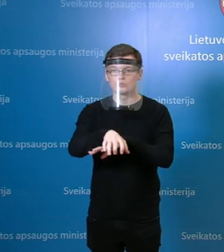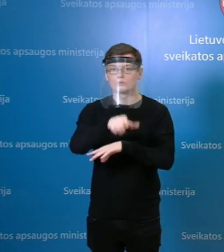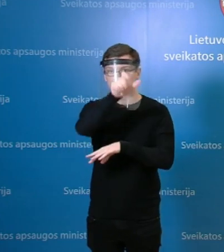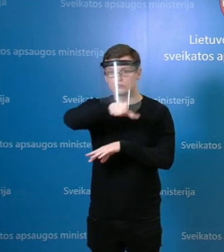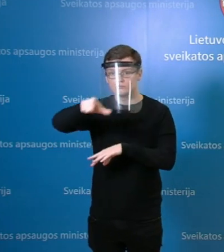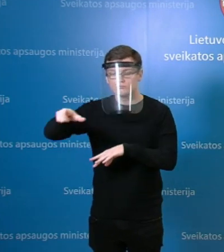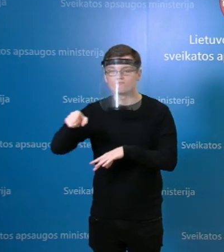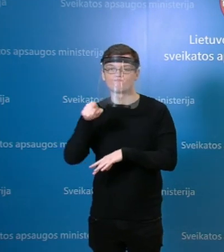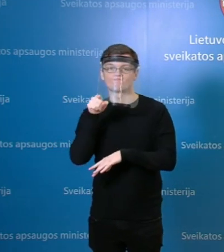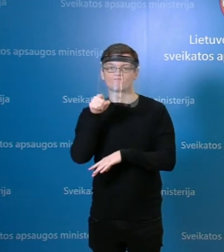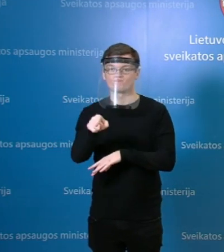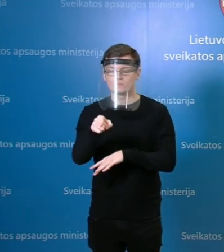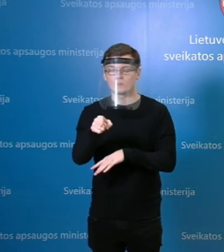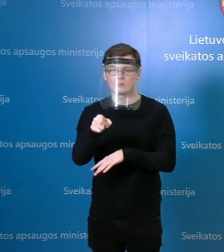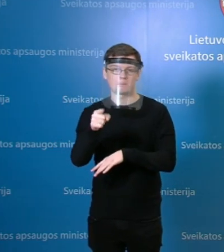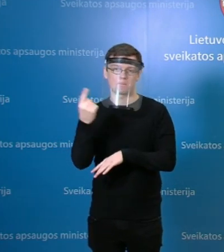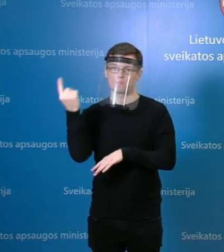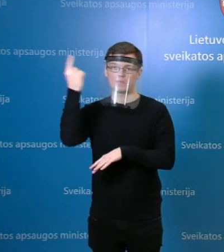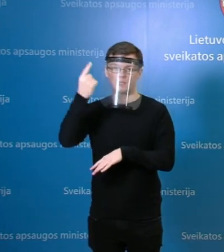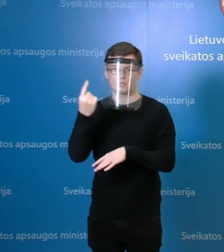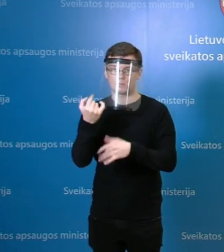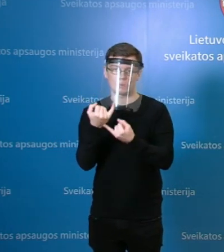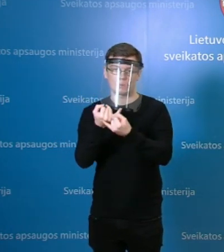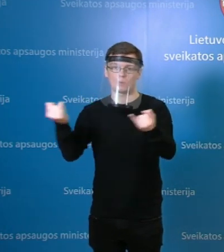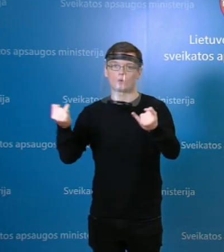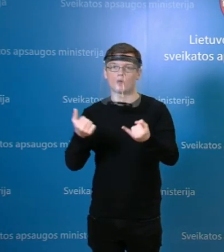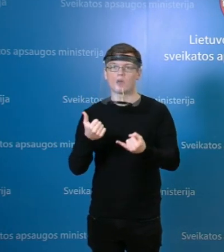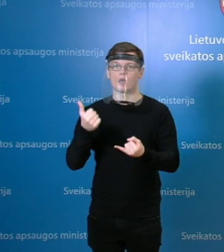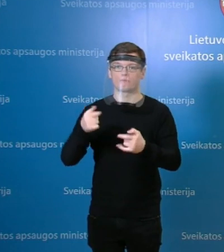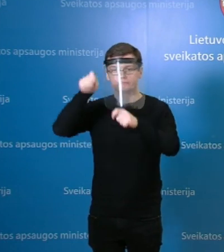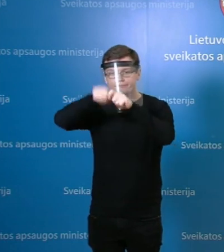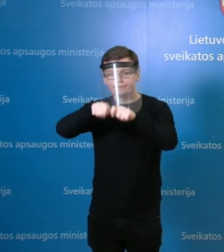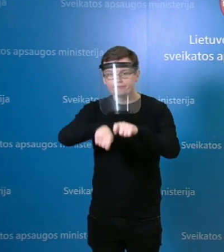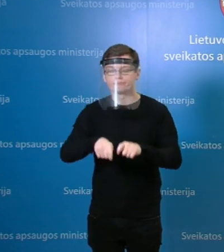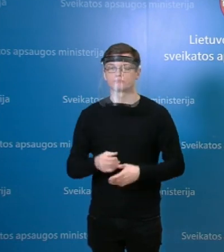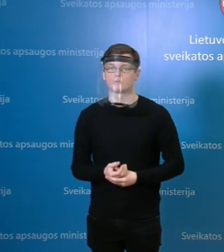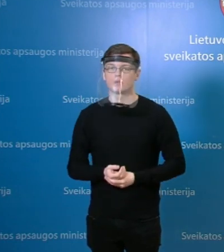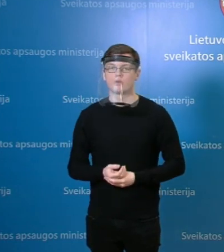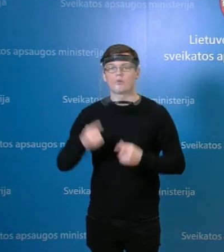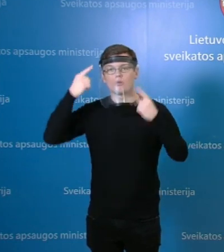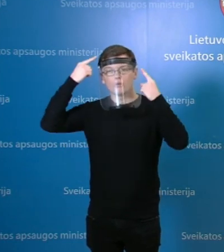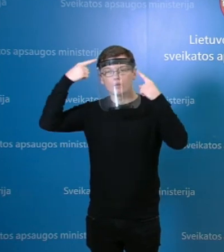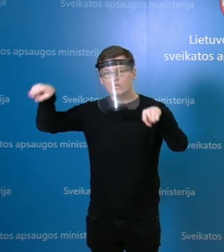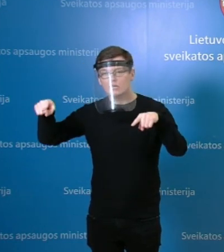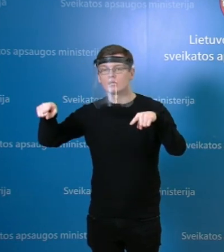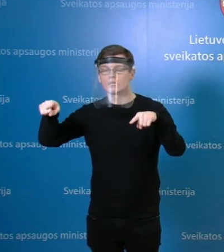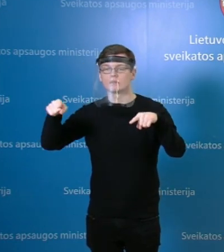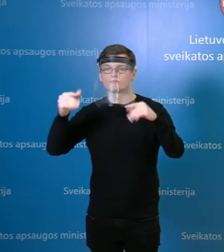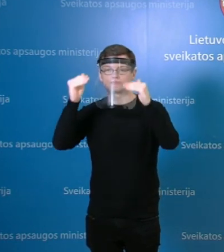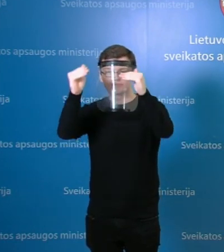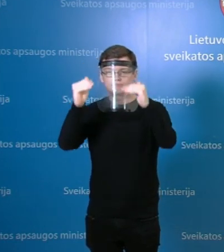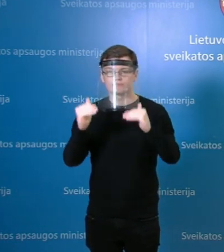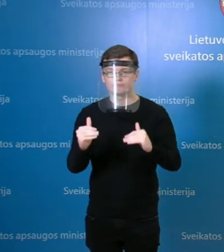yra teikiamas prioritetas tyrimams. Visiems kitiems yra sudėliota tam